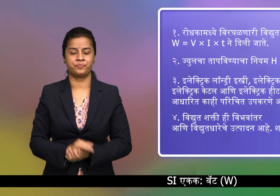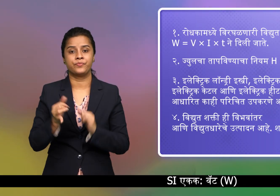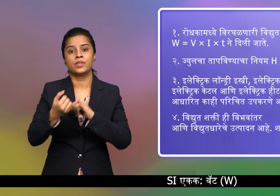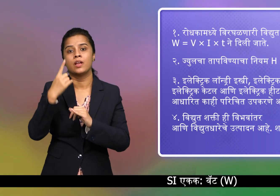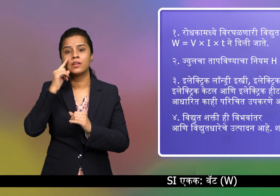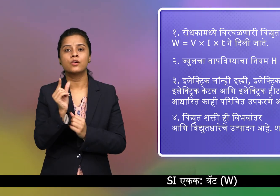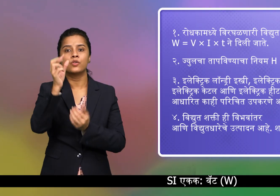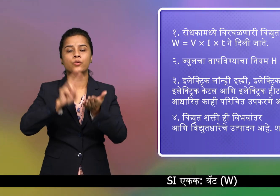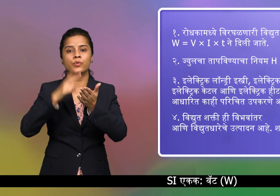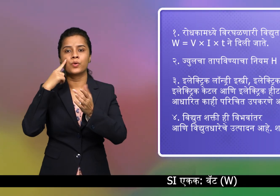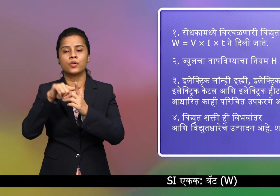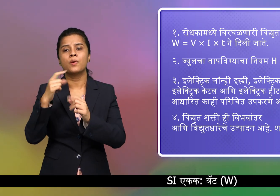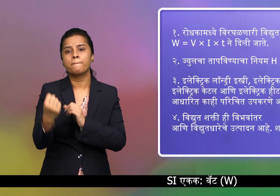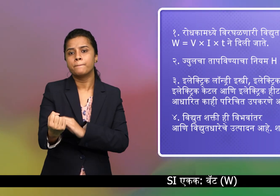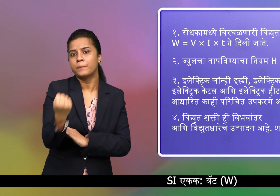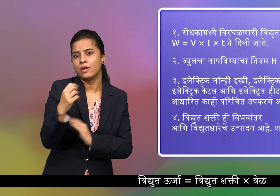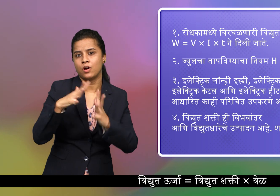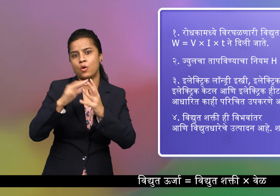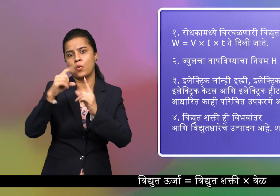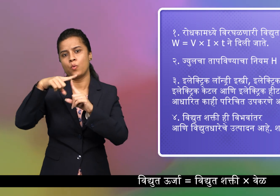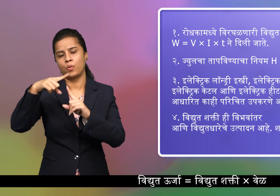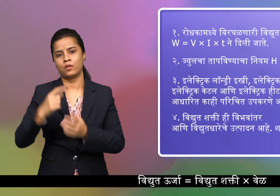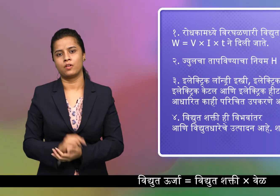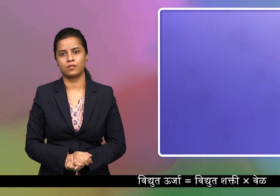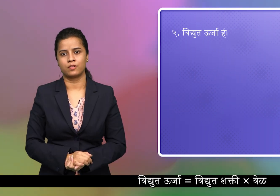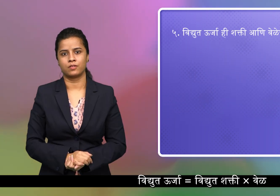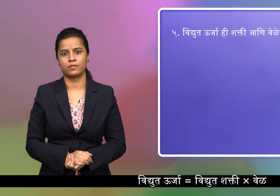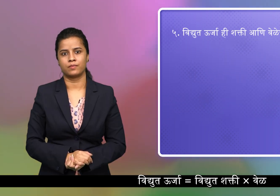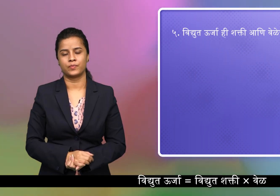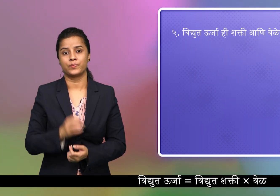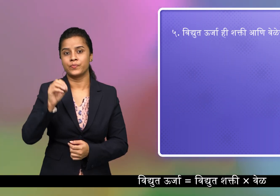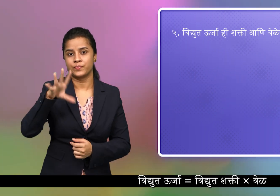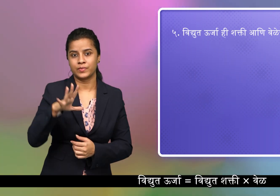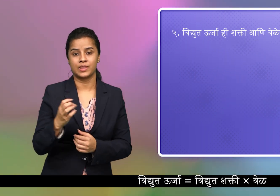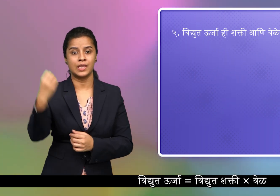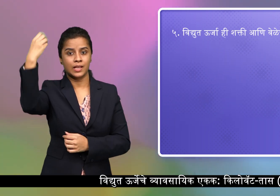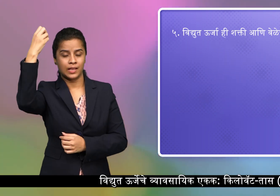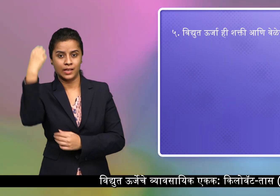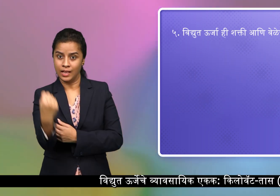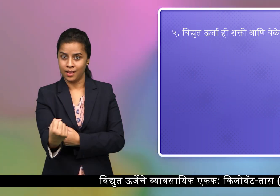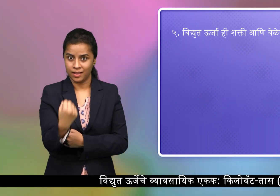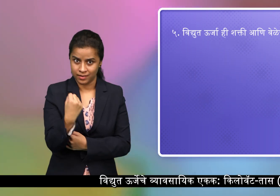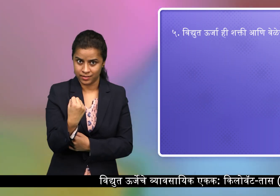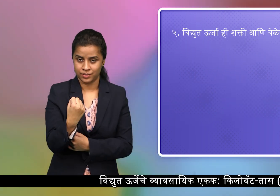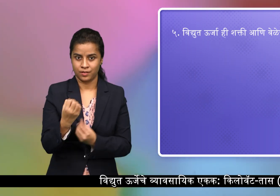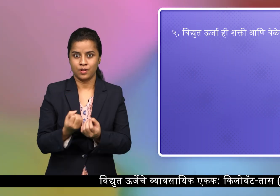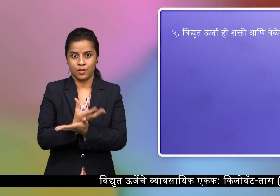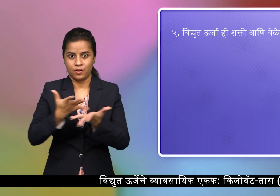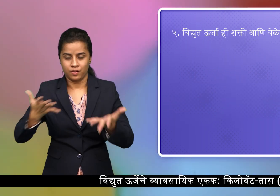SI एकक वॅट. विद्युत ऊर्जा बरोबर विद्युत शक्ती गुणिले वेळ. विद्युत ऊर्जेचे व्यावसायिक एकक